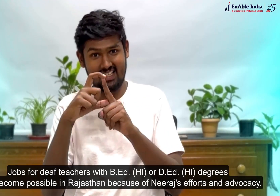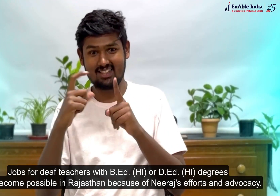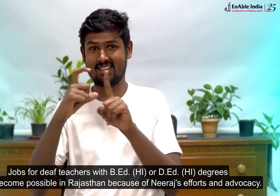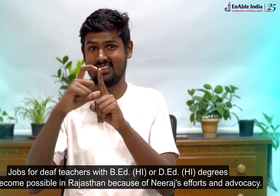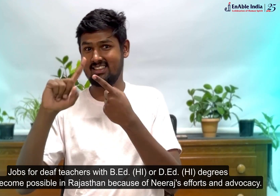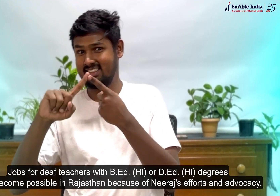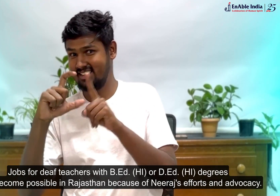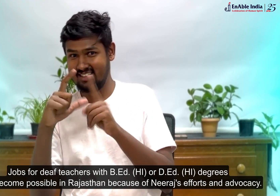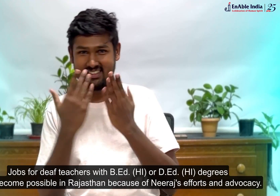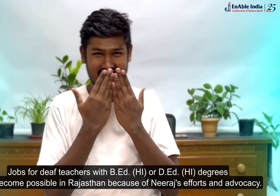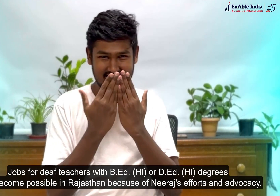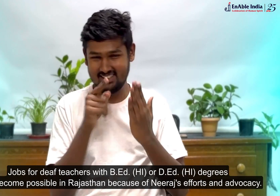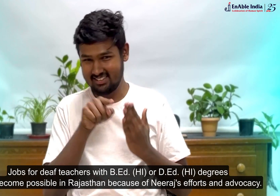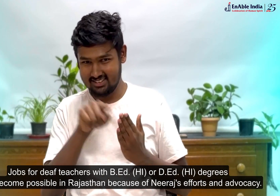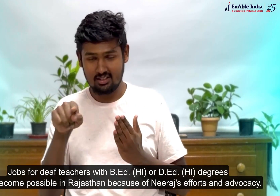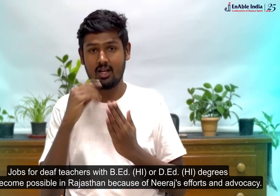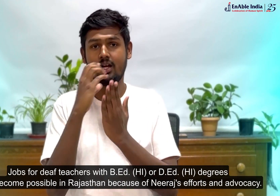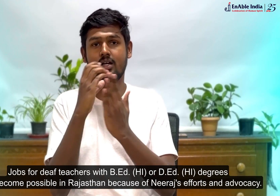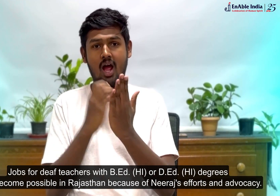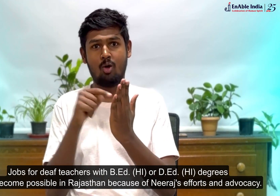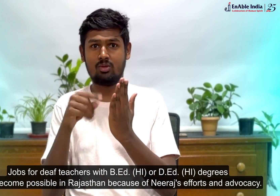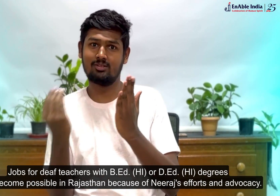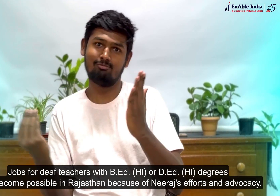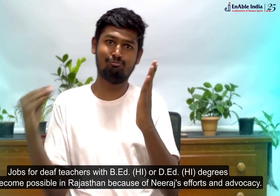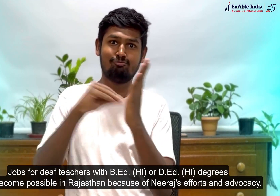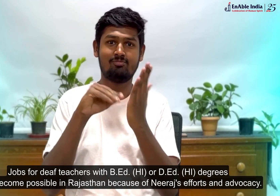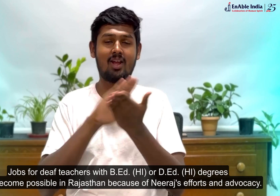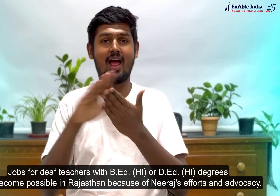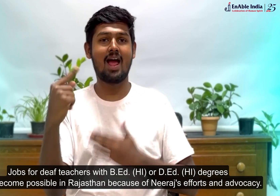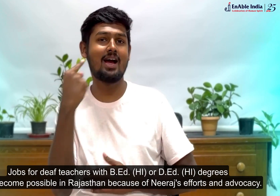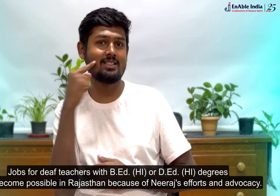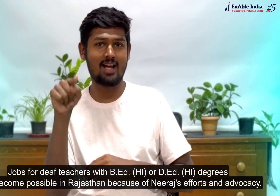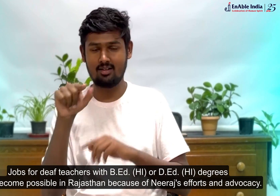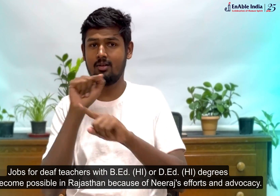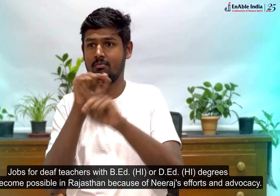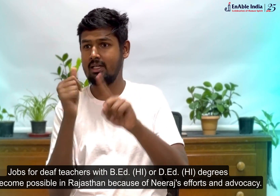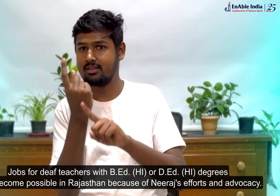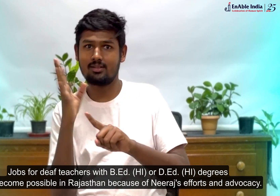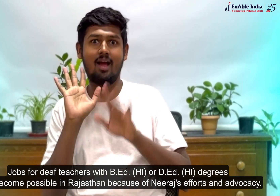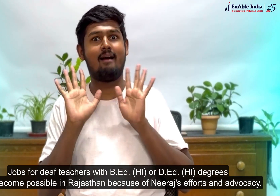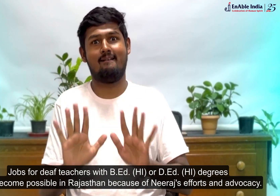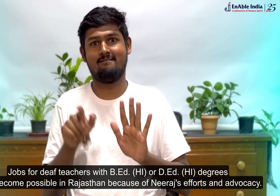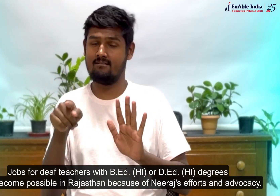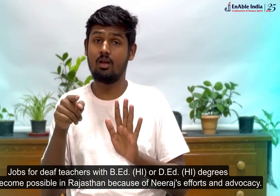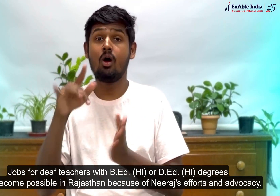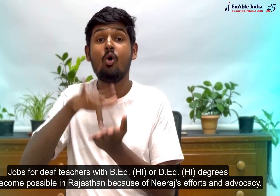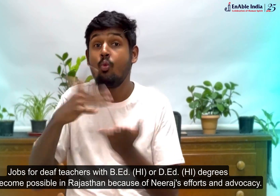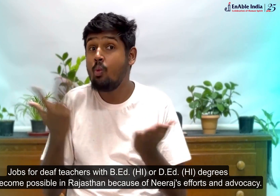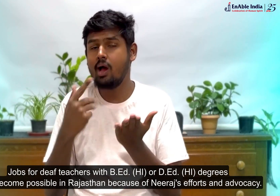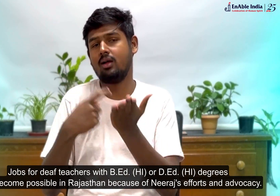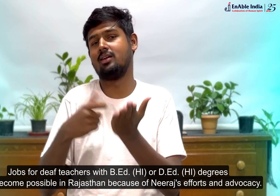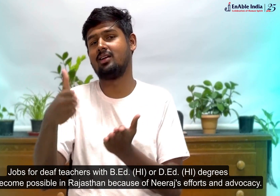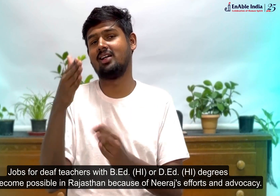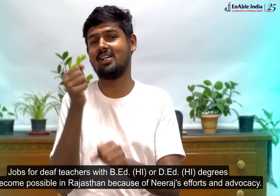कारण राजस्थान में बीएड-एचआई या डीएड-एचआई डिग्री वाले बधिर शिक्षकों के लिए नौकरियां संभव हो गए